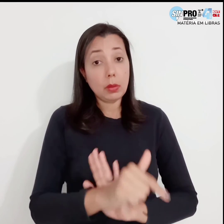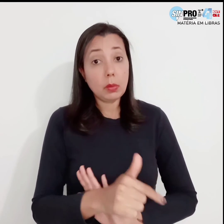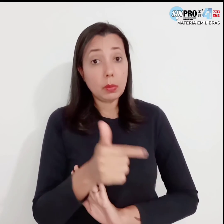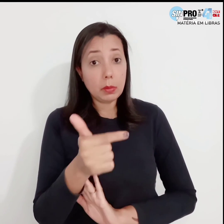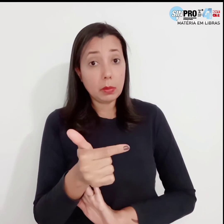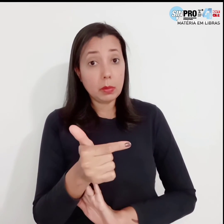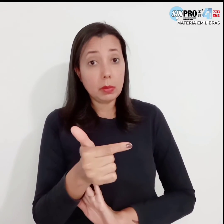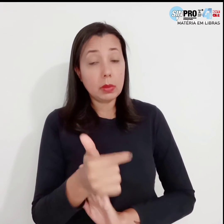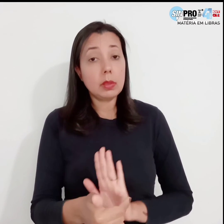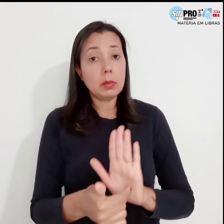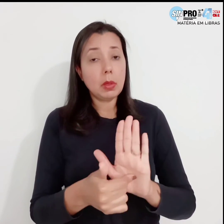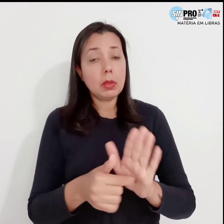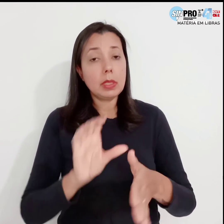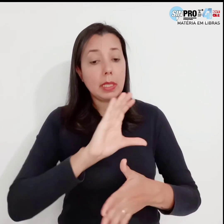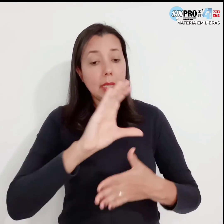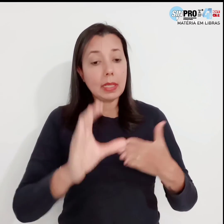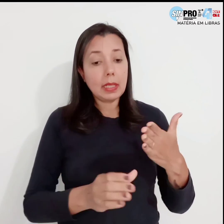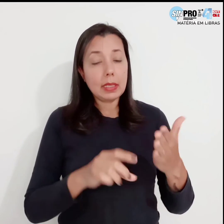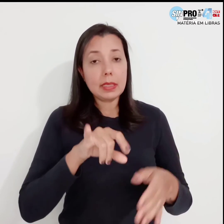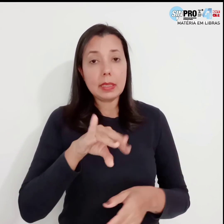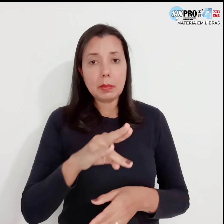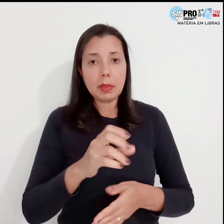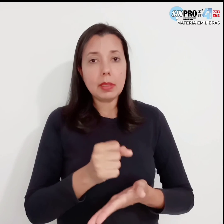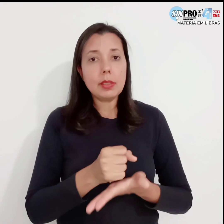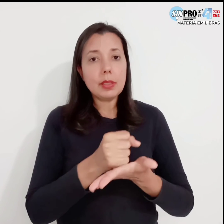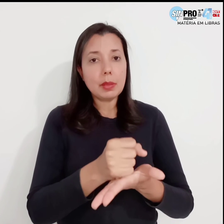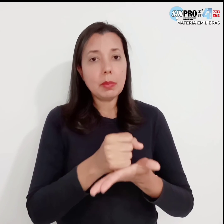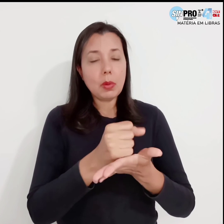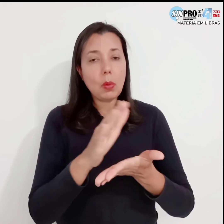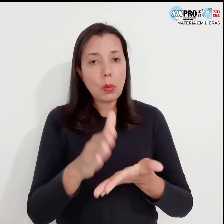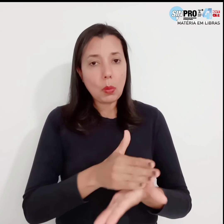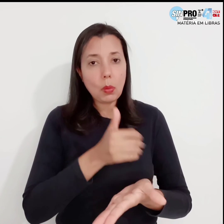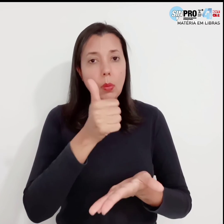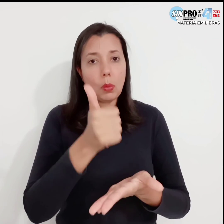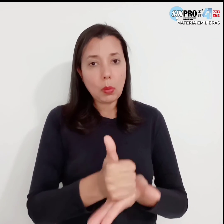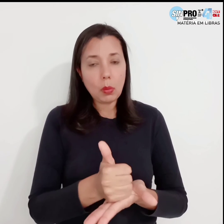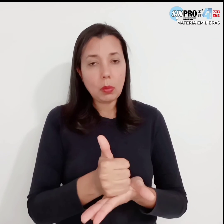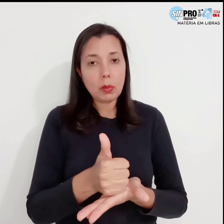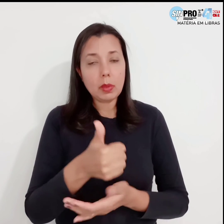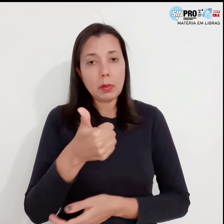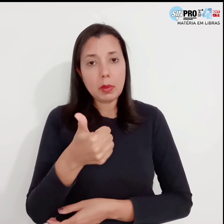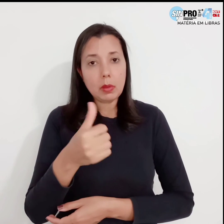Editorial 2, classe média, que apoiou os golpes de